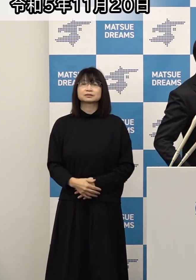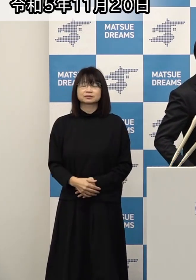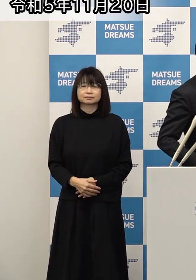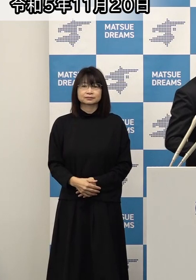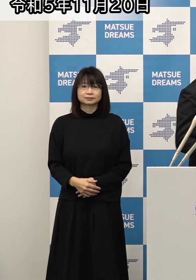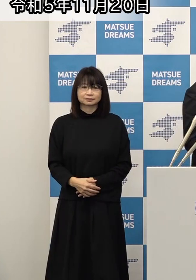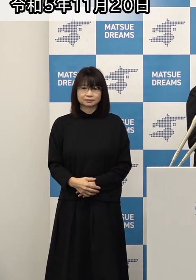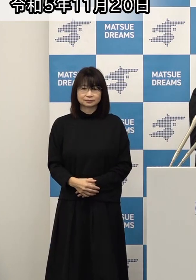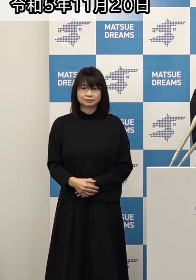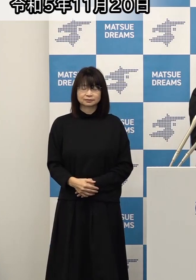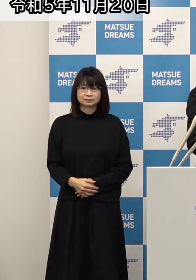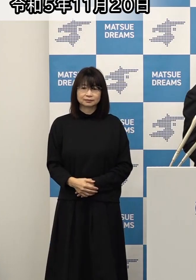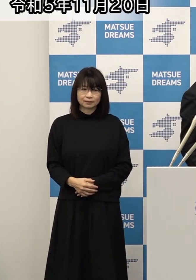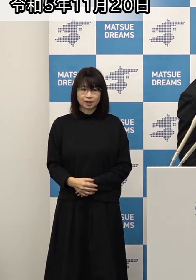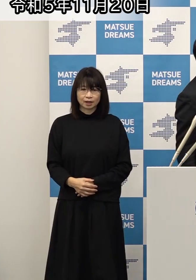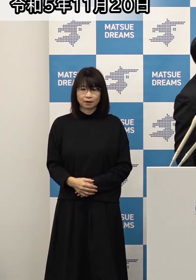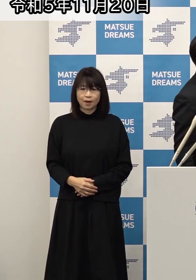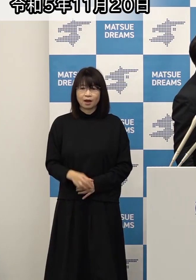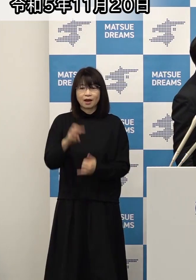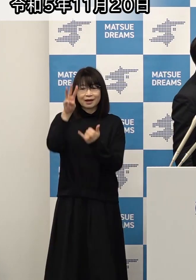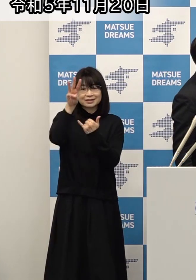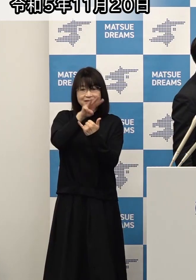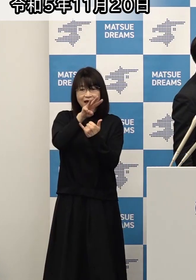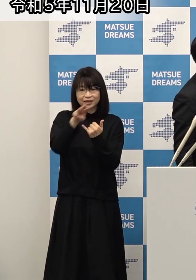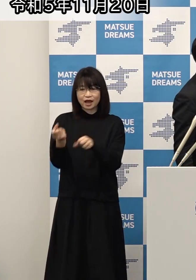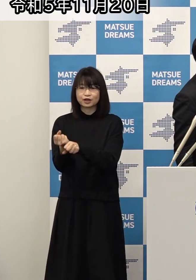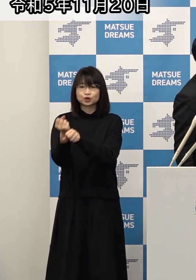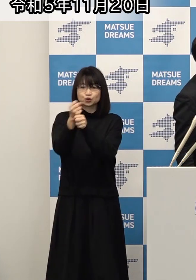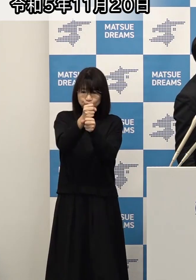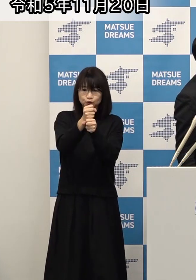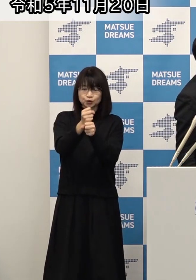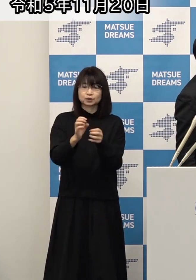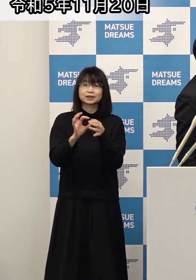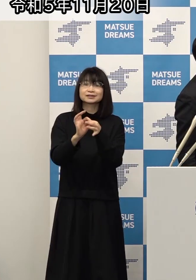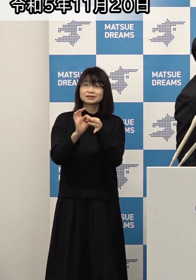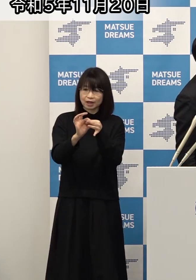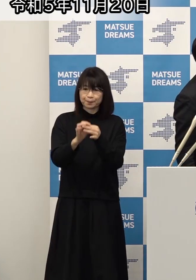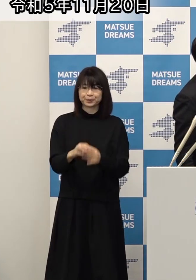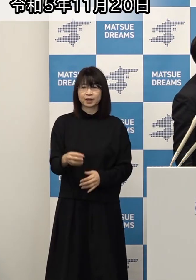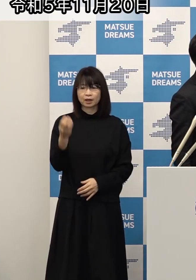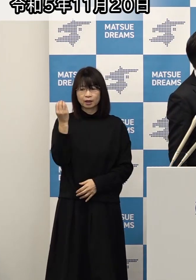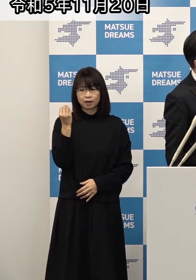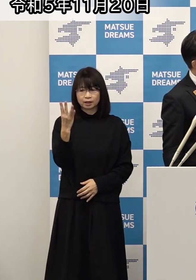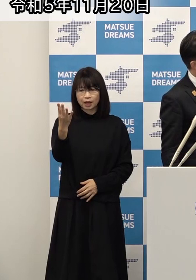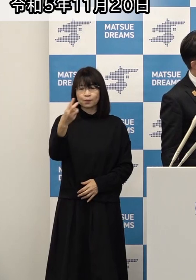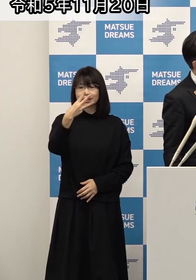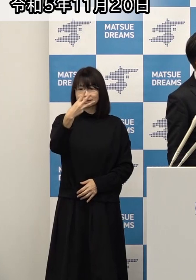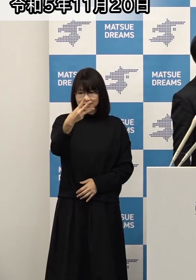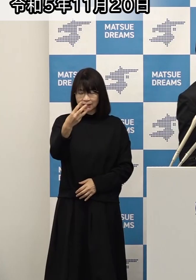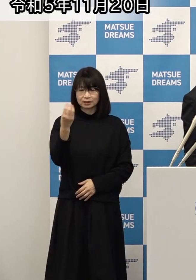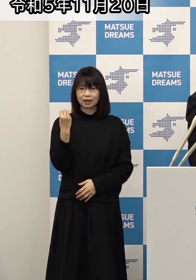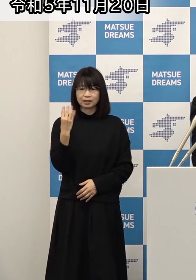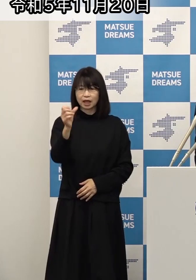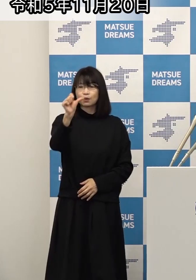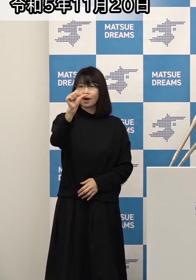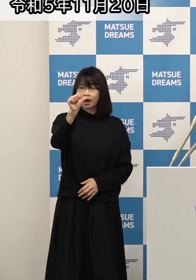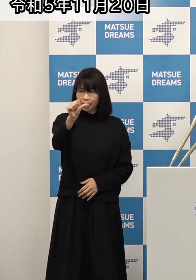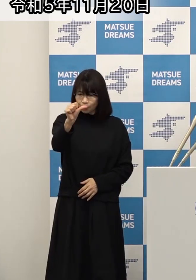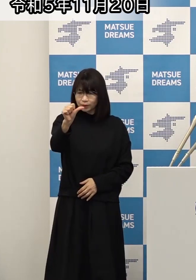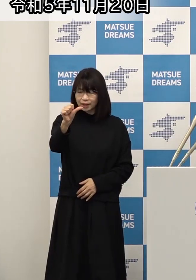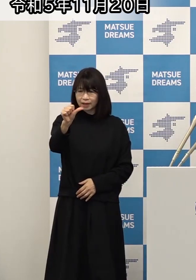最後でございます。災害復旧にかかる事業ということで、令和3年5年に発生した大雨災害によ